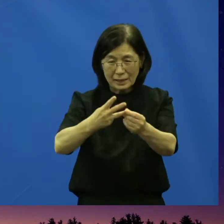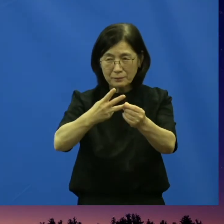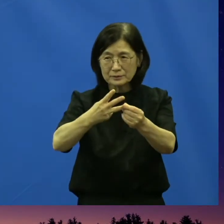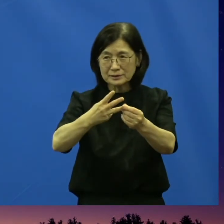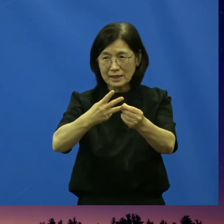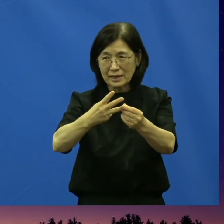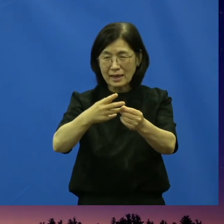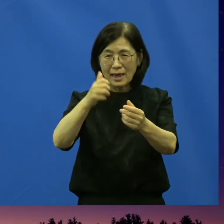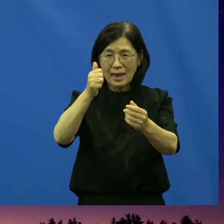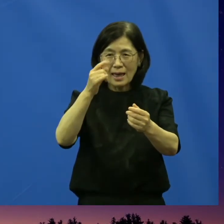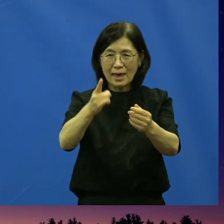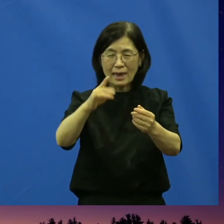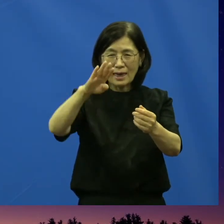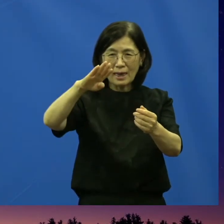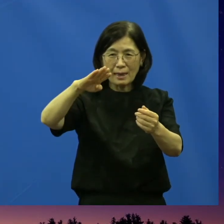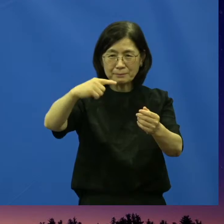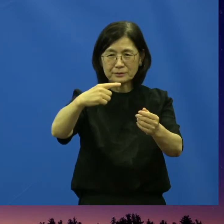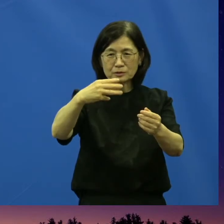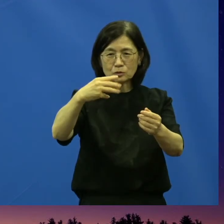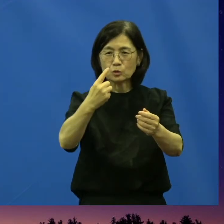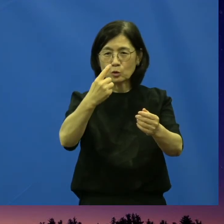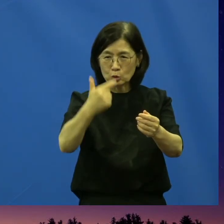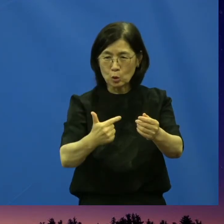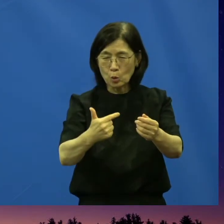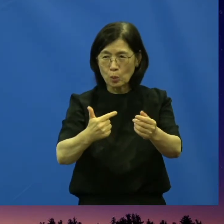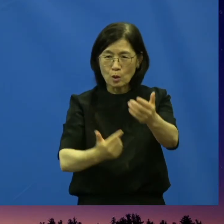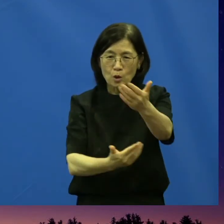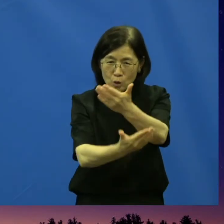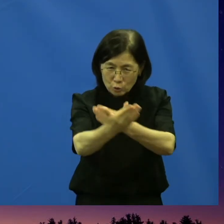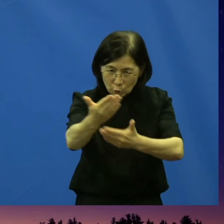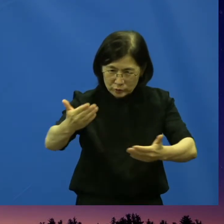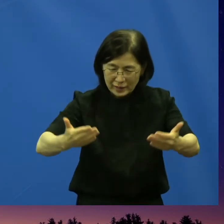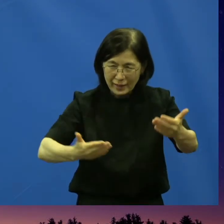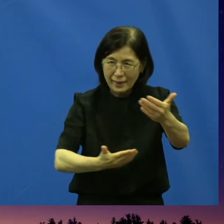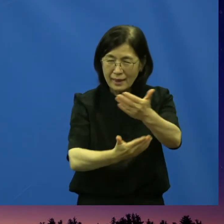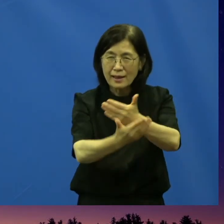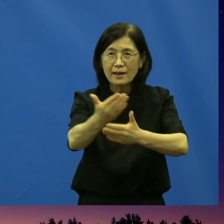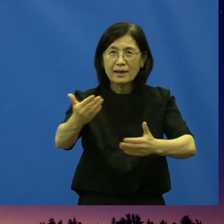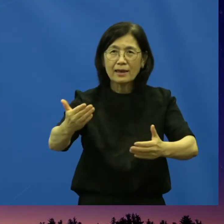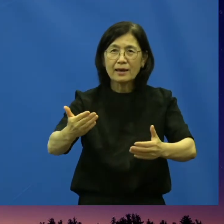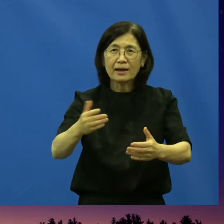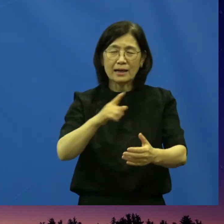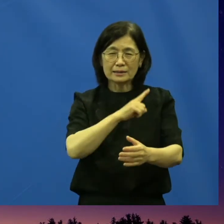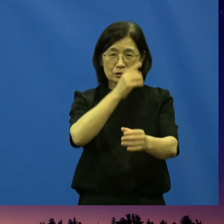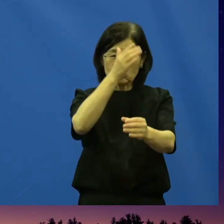말의 의미가 펠로십이다, 교제다. 그 교제의 핵심 가운데 하나는 뭐냐면 하나님과